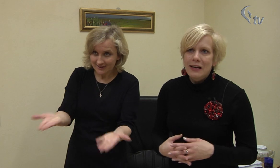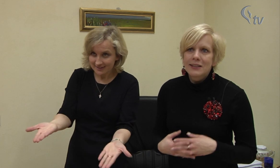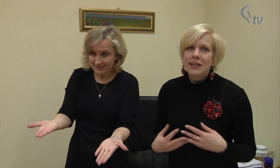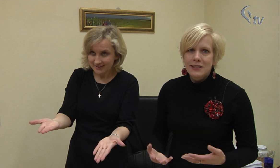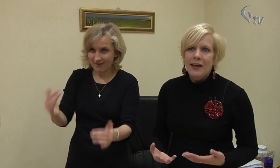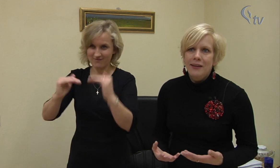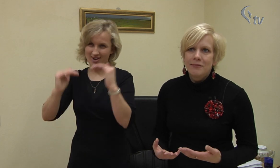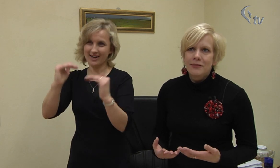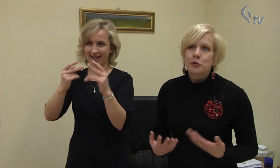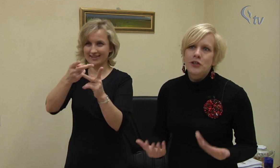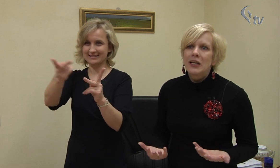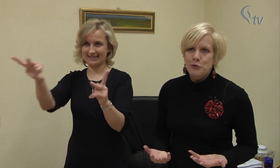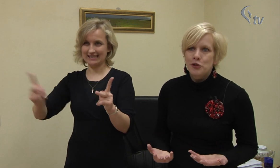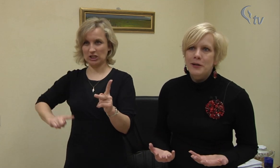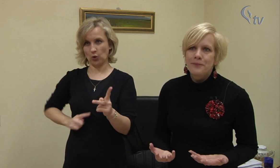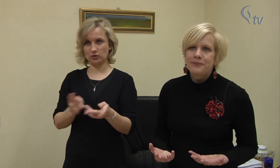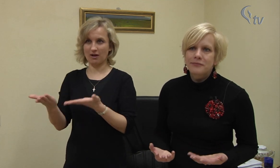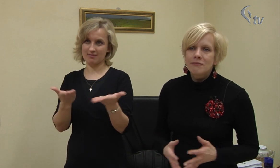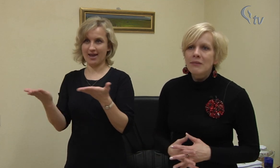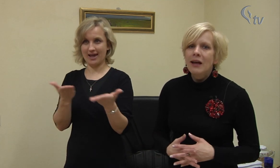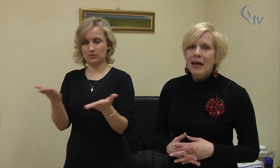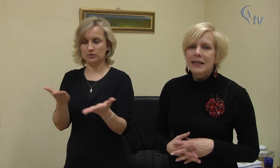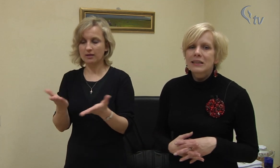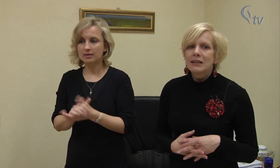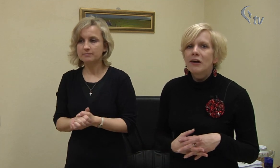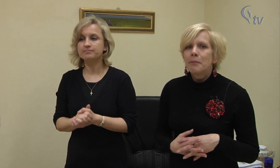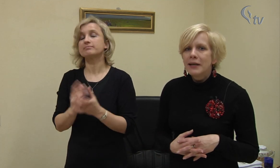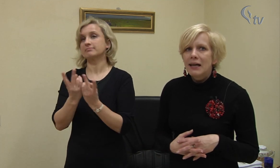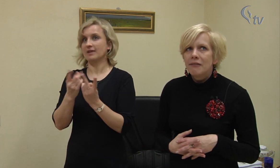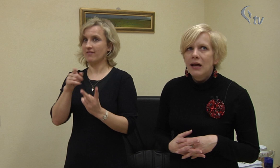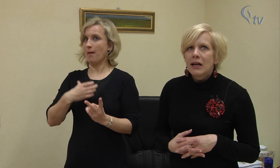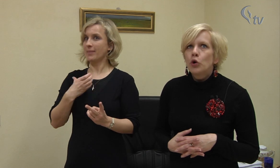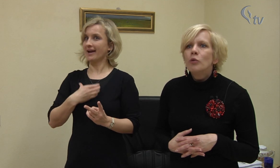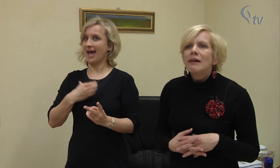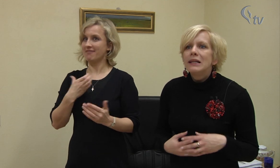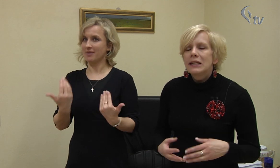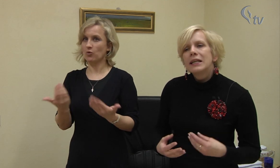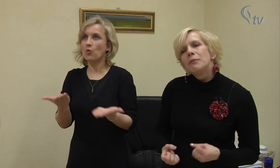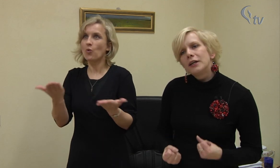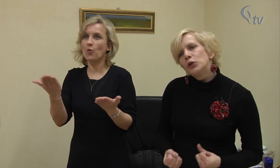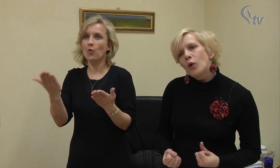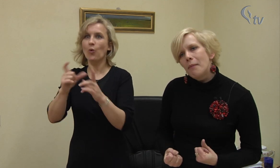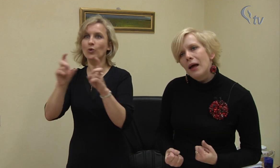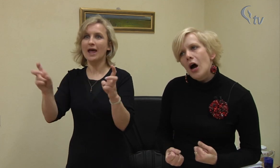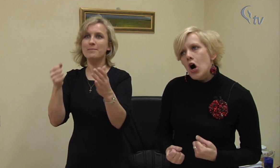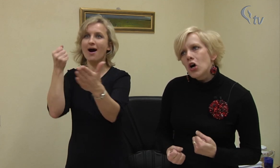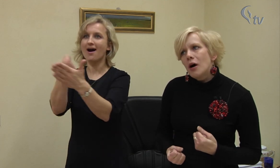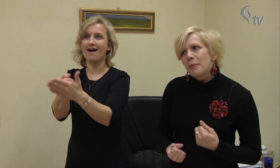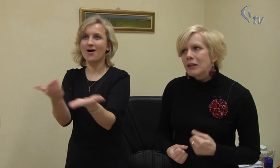võrreldes teiste sotsiaalteenustega? Nii et see on väga põnev, kuhu me välja selle teemaga jõuame, aga me praegu ei